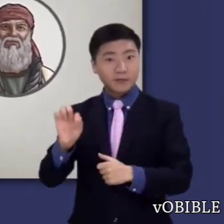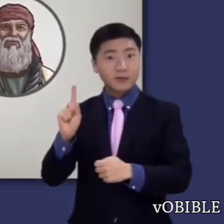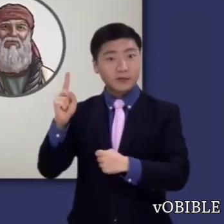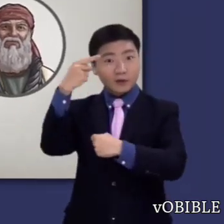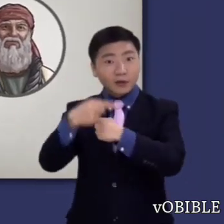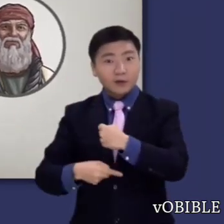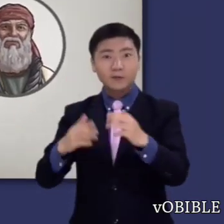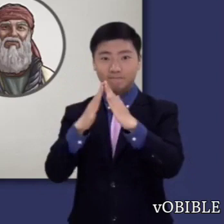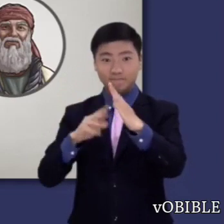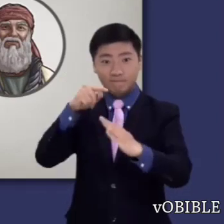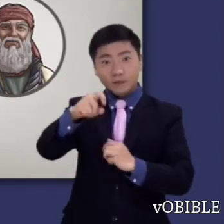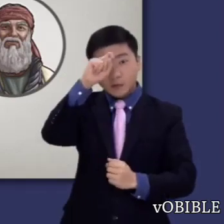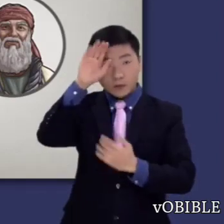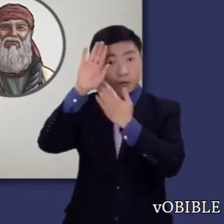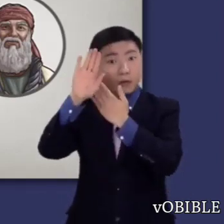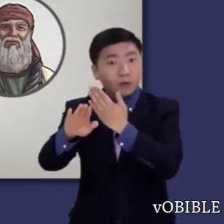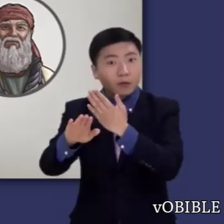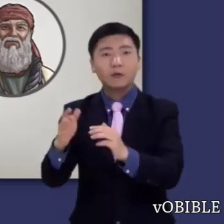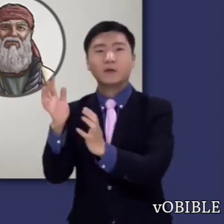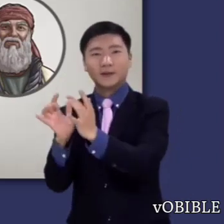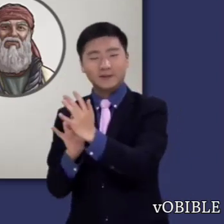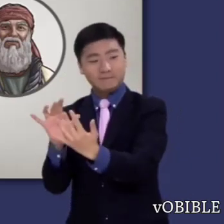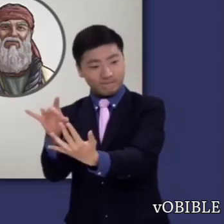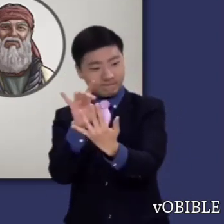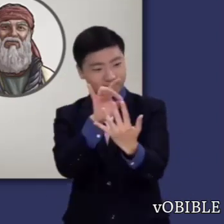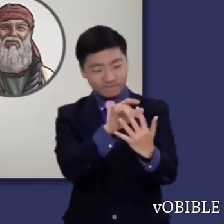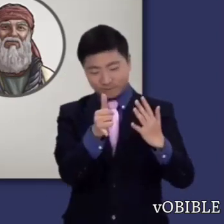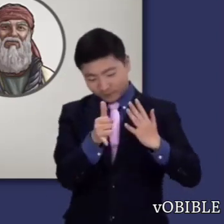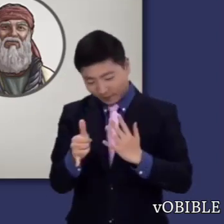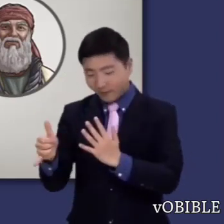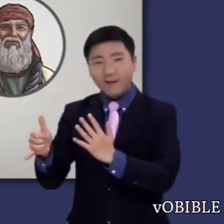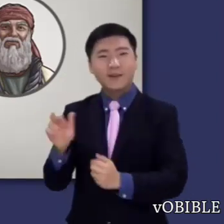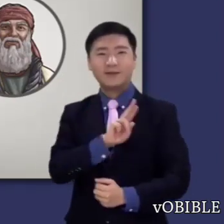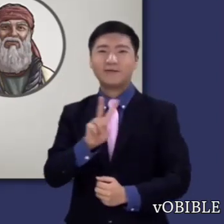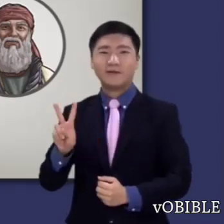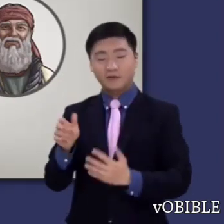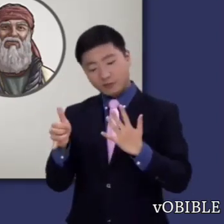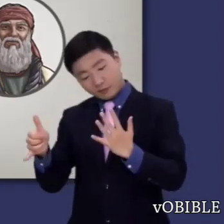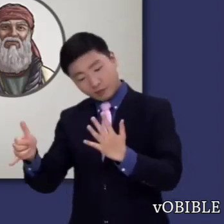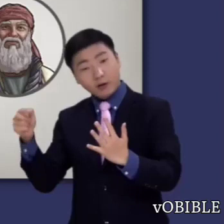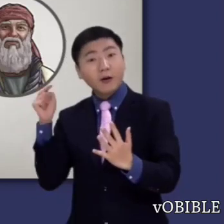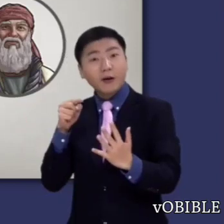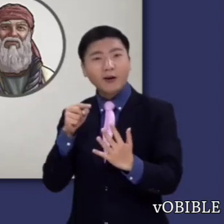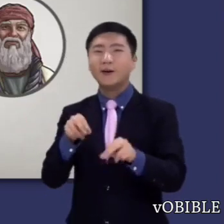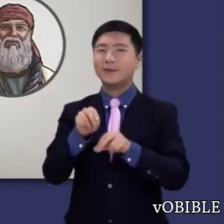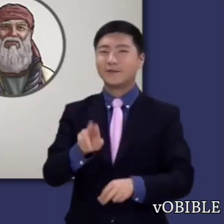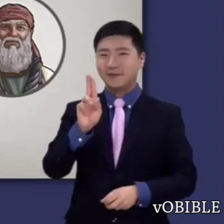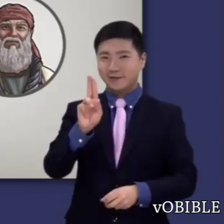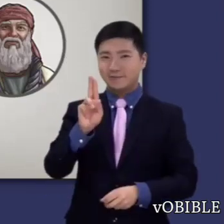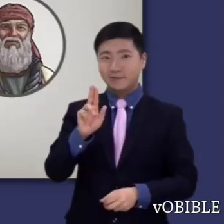公元31年逾越节后，约翰被耶稣选为使徒。约翰是耶稣的密